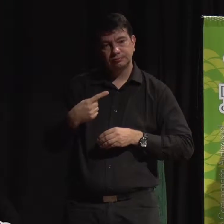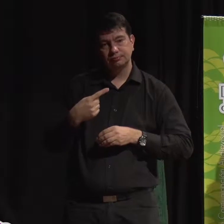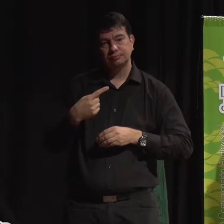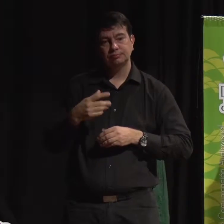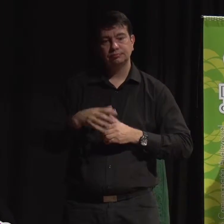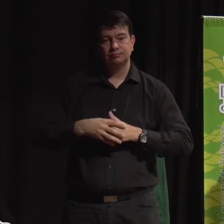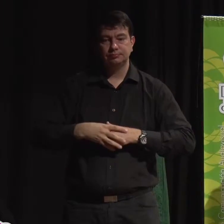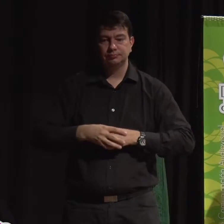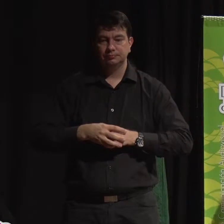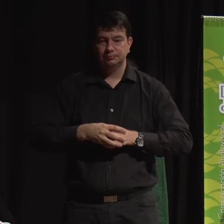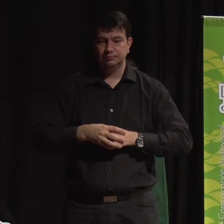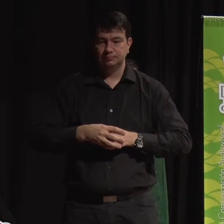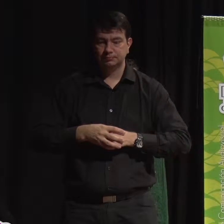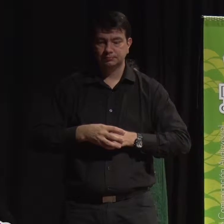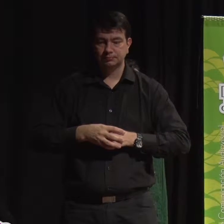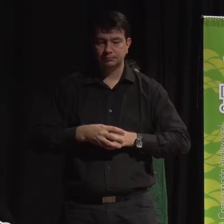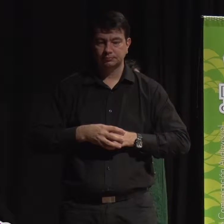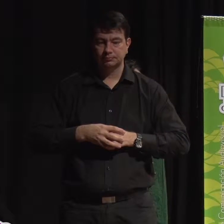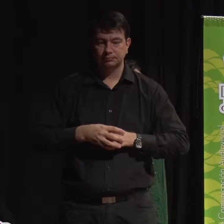continuar